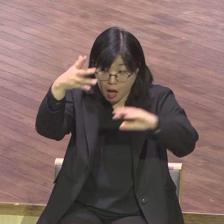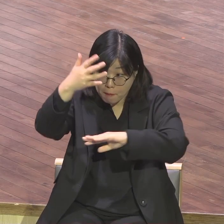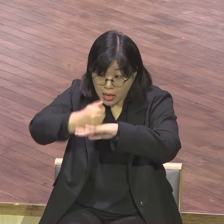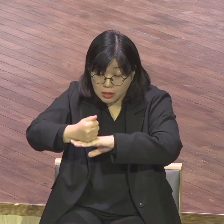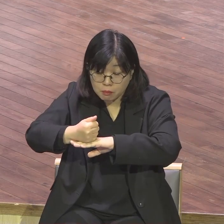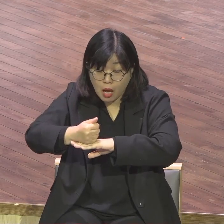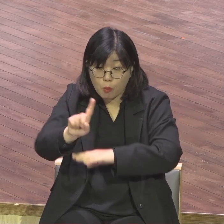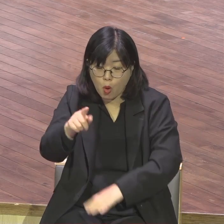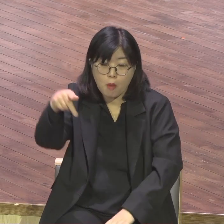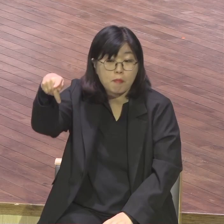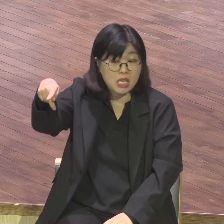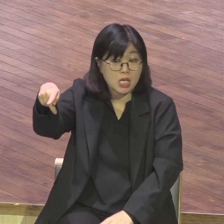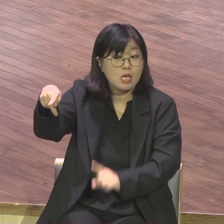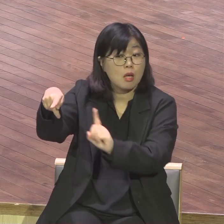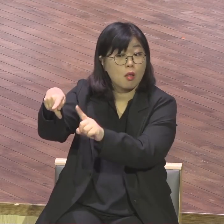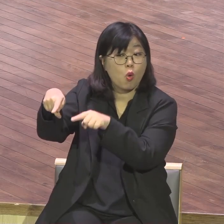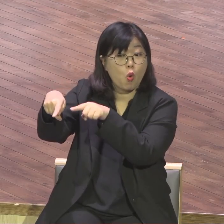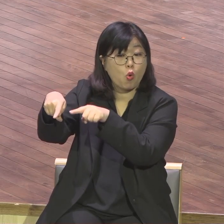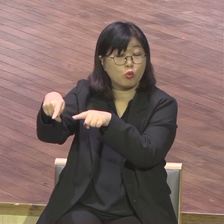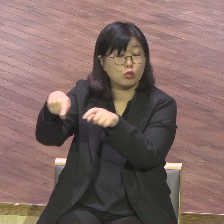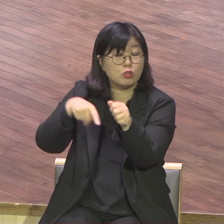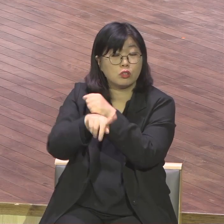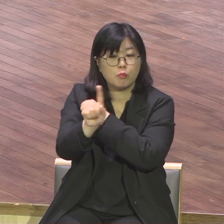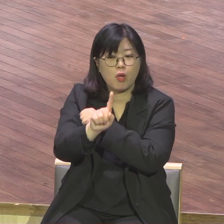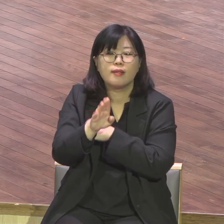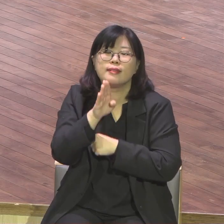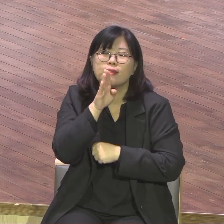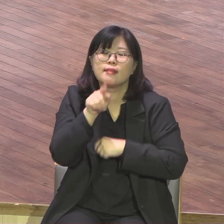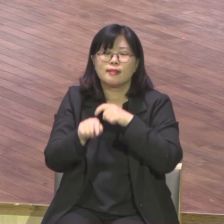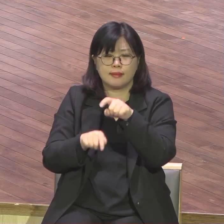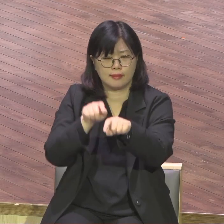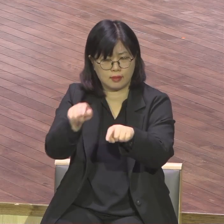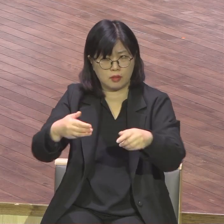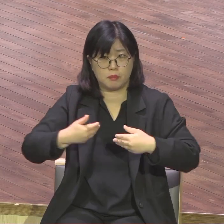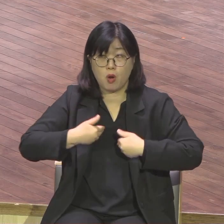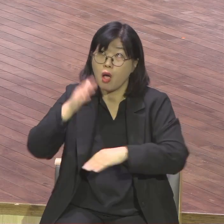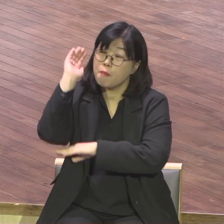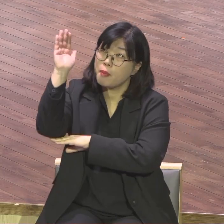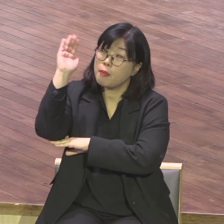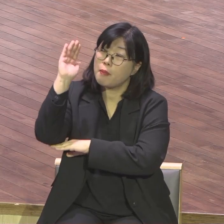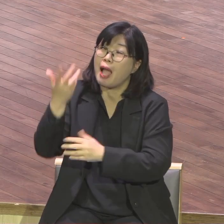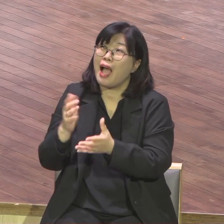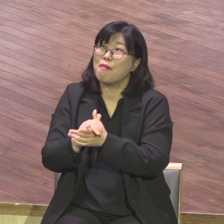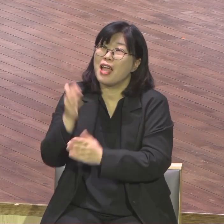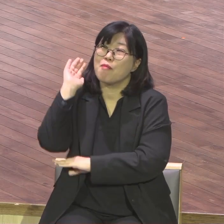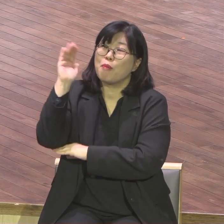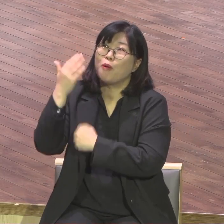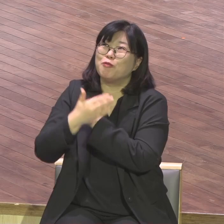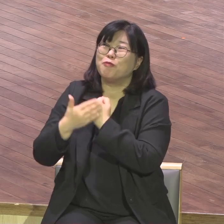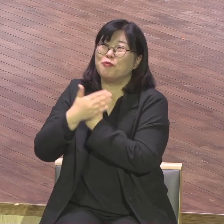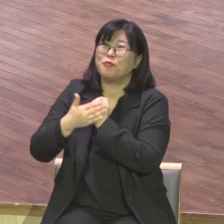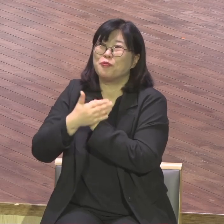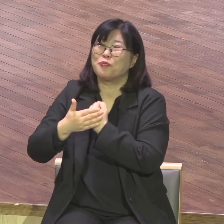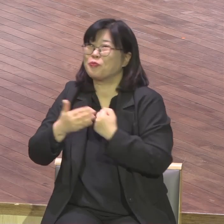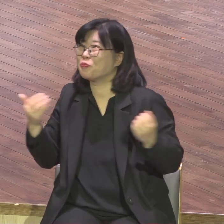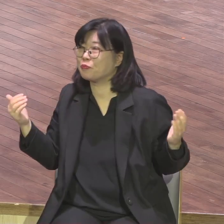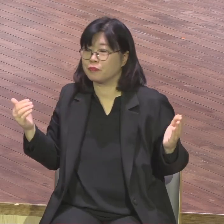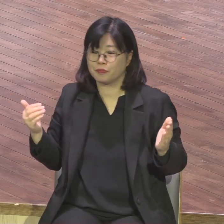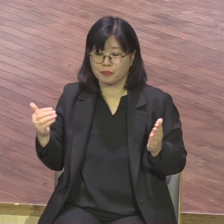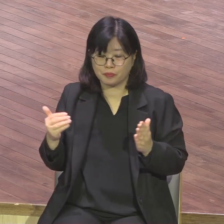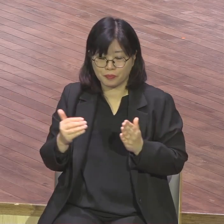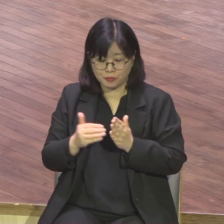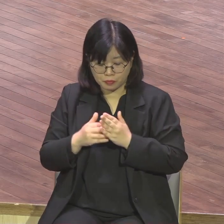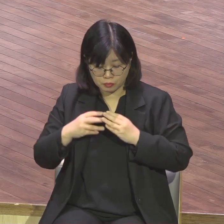열매를 맺게 되어 있다는 거지요. 언약 붙잡으면 도전하게 되어 있다. 제가 막연하고 어정쩡한 거